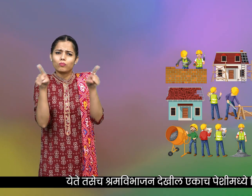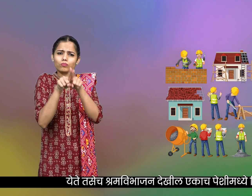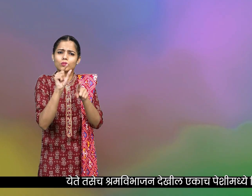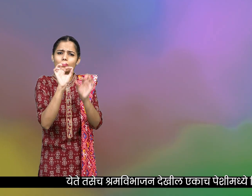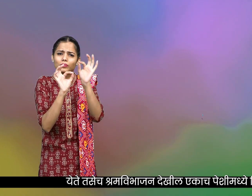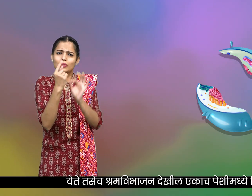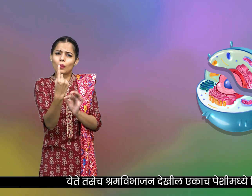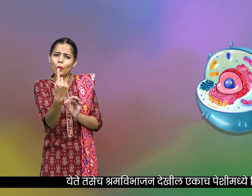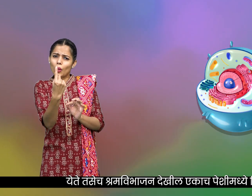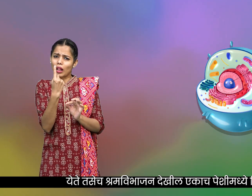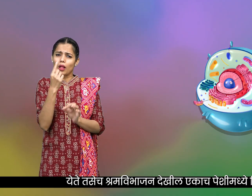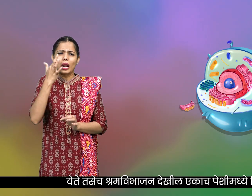एकाच पेशीमध्ये दिसून येते.